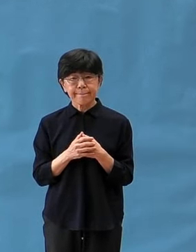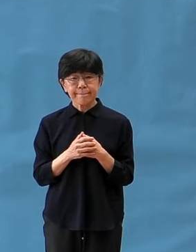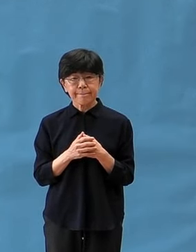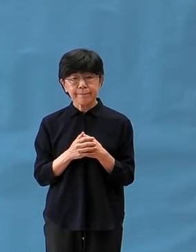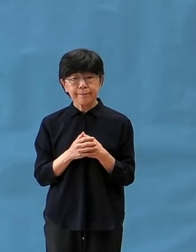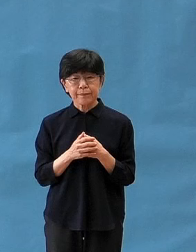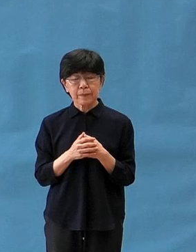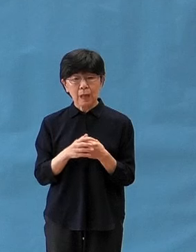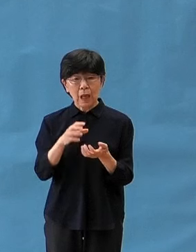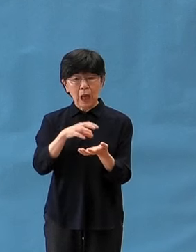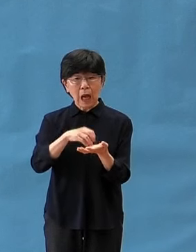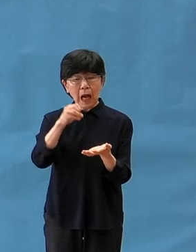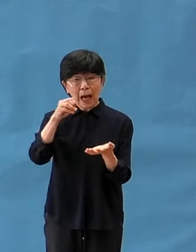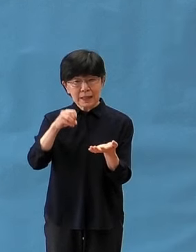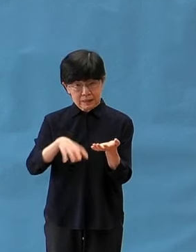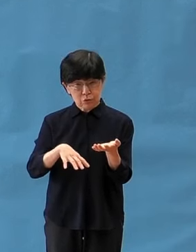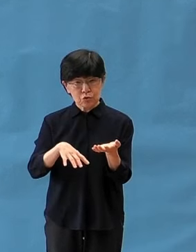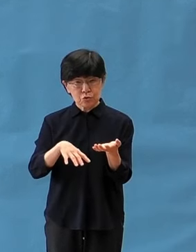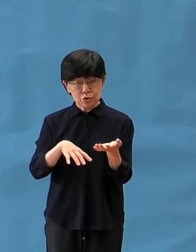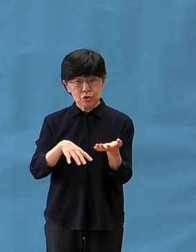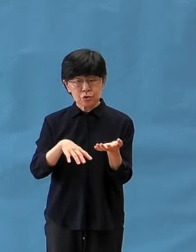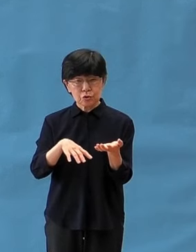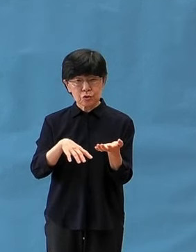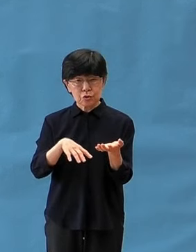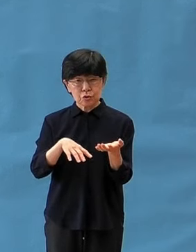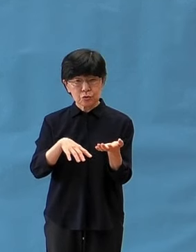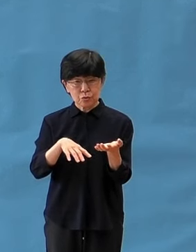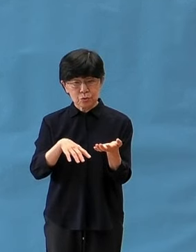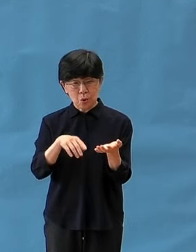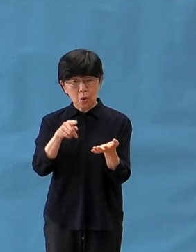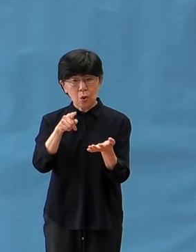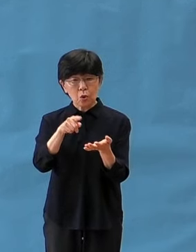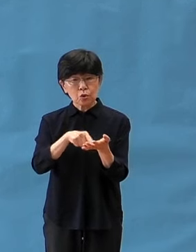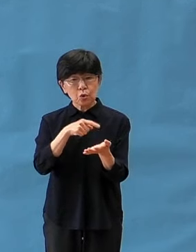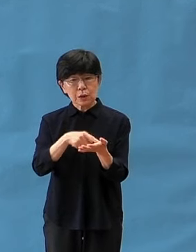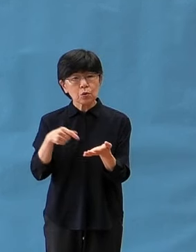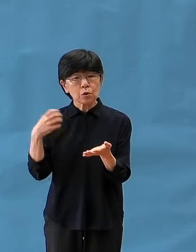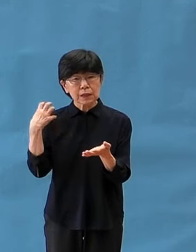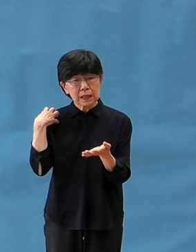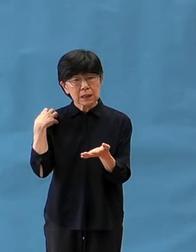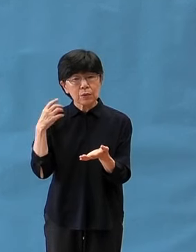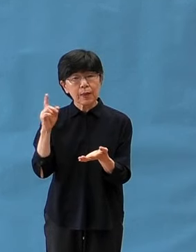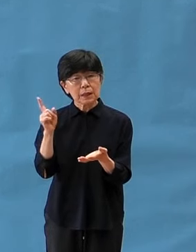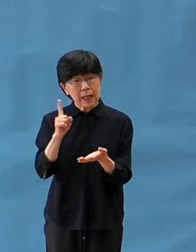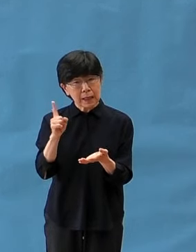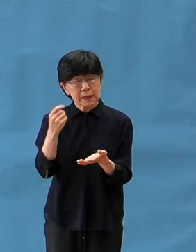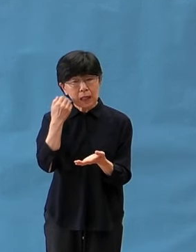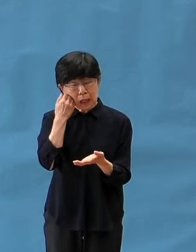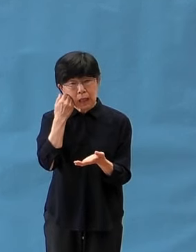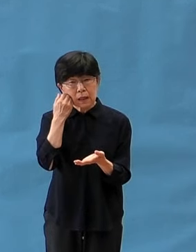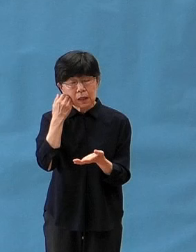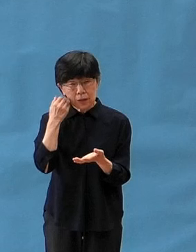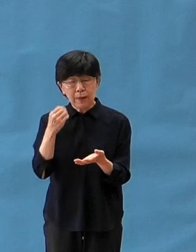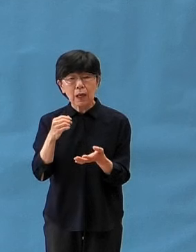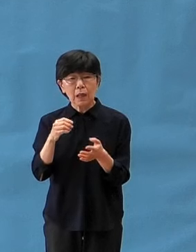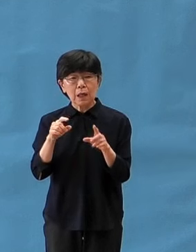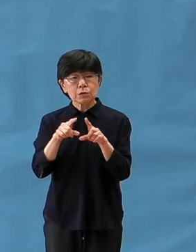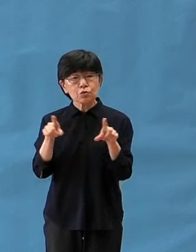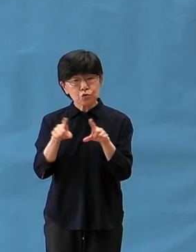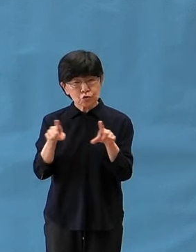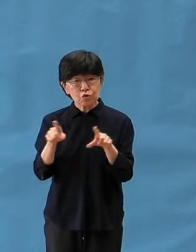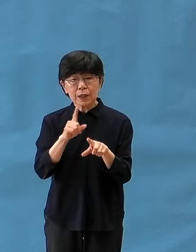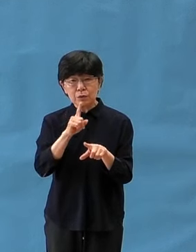廃棄物の処理責任がどこにあるかというと、一般論で言うと、その廃棄物を